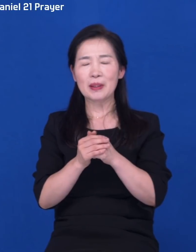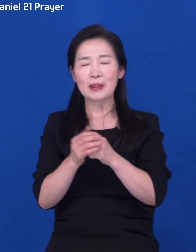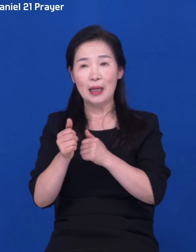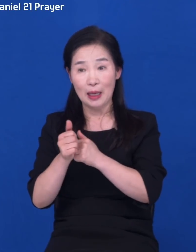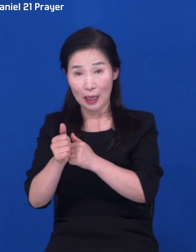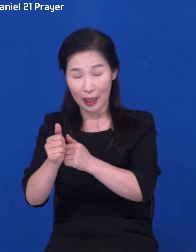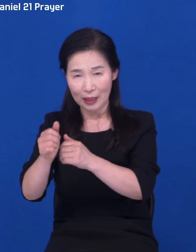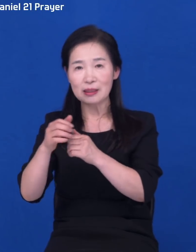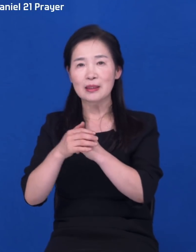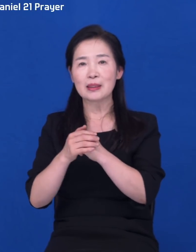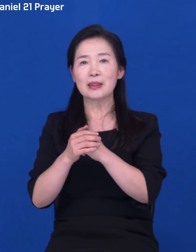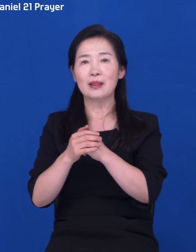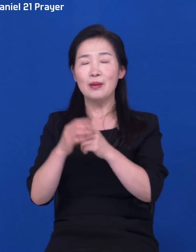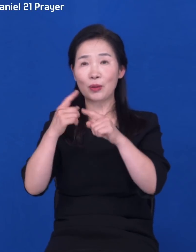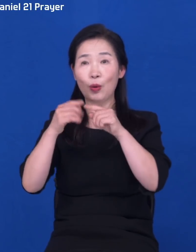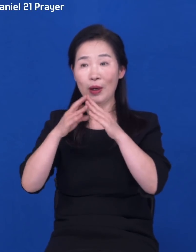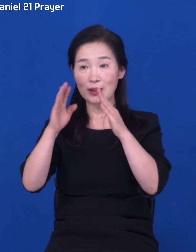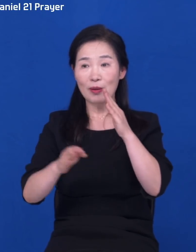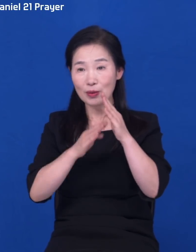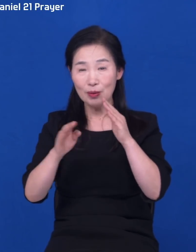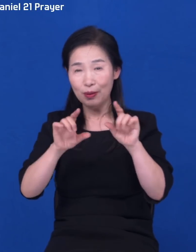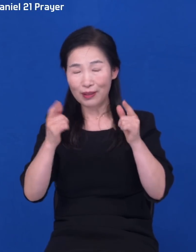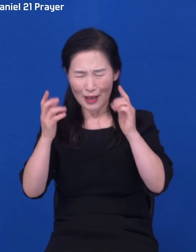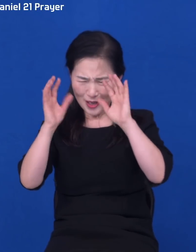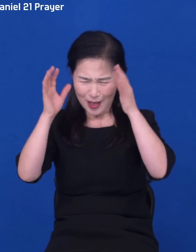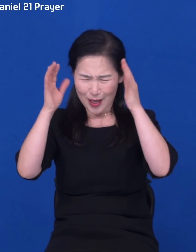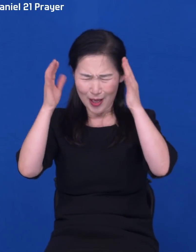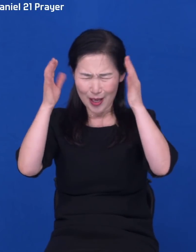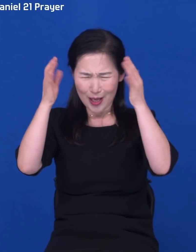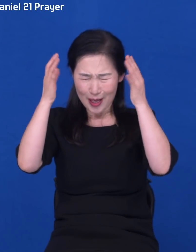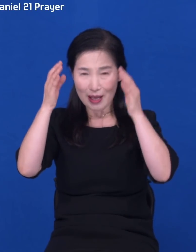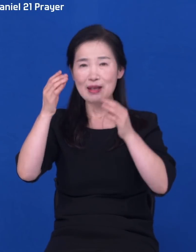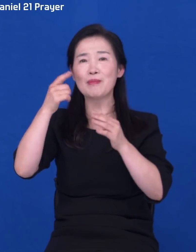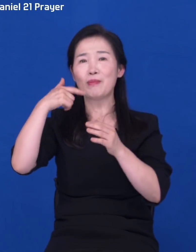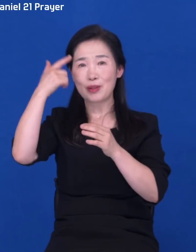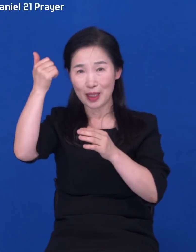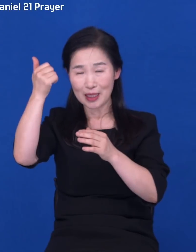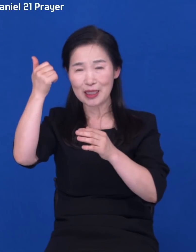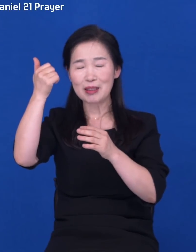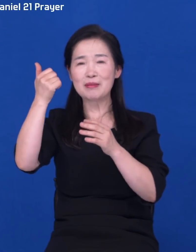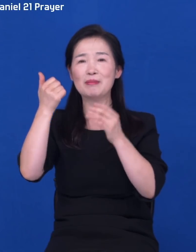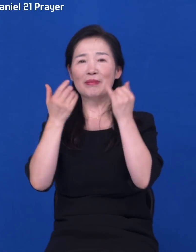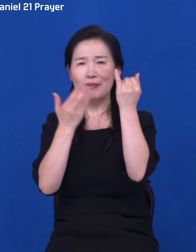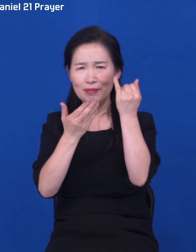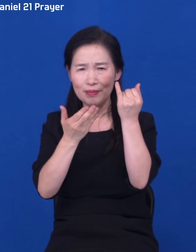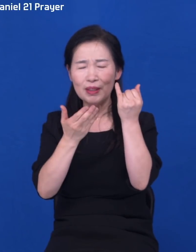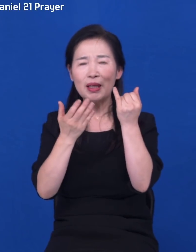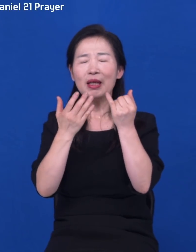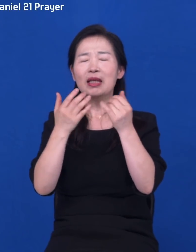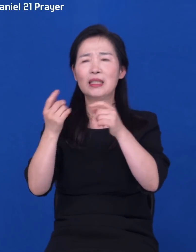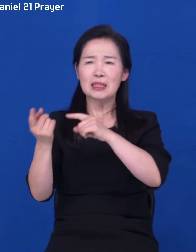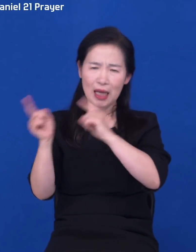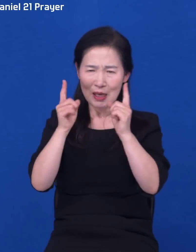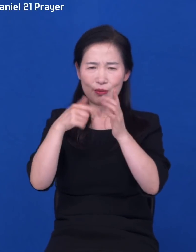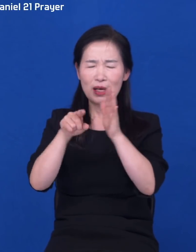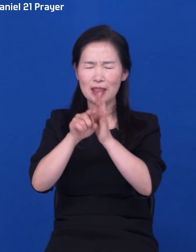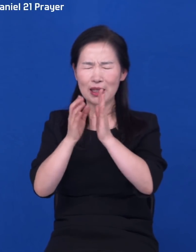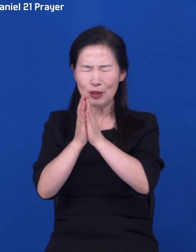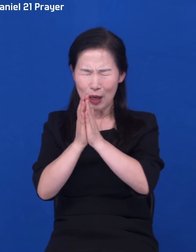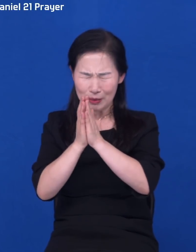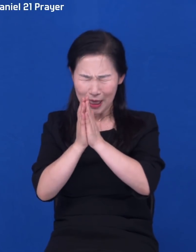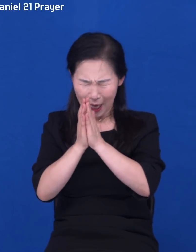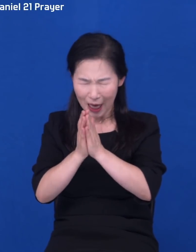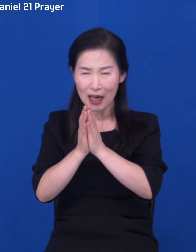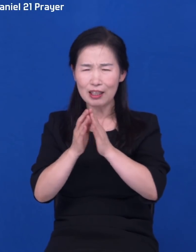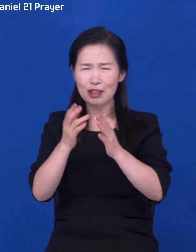교회 사람들이 기다렸다는 듯이 저를 반겨주시면서 목사님이 저 자매 살려달라고 기도하자 그러니까 다 주야